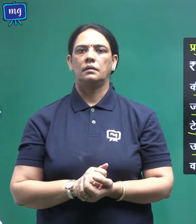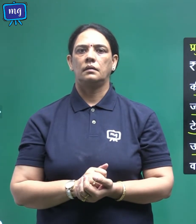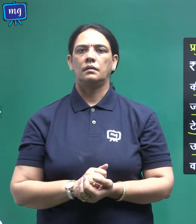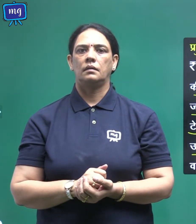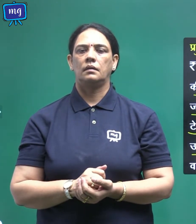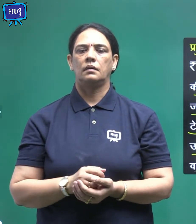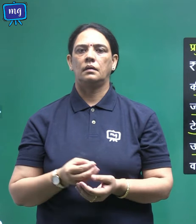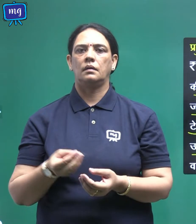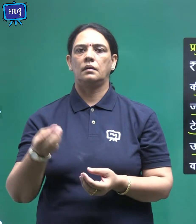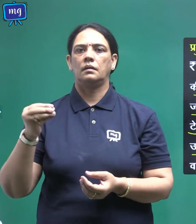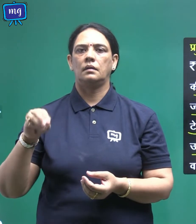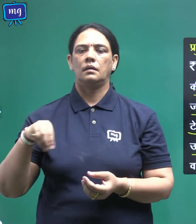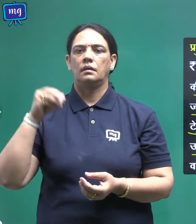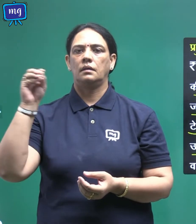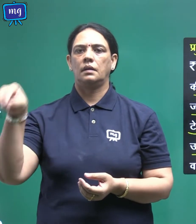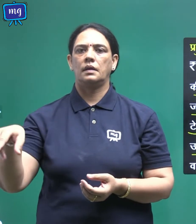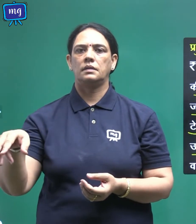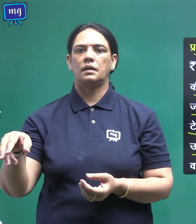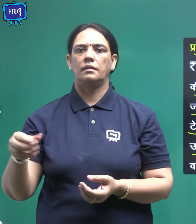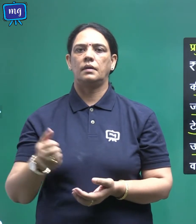भुगतान की जाने वाली